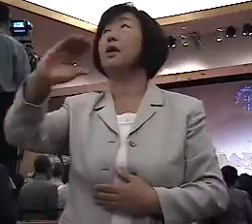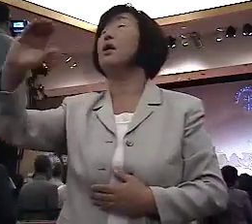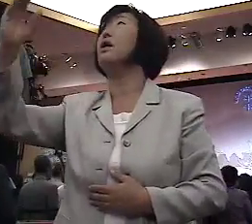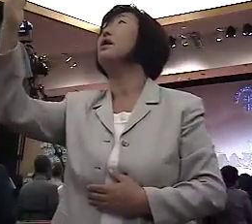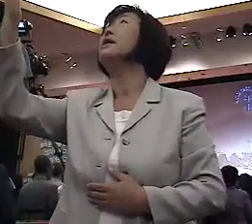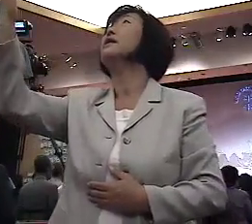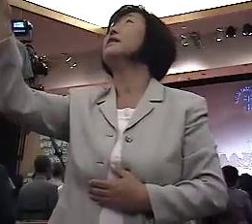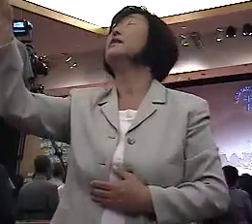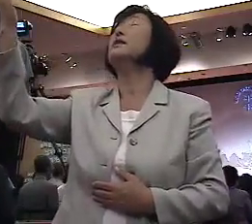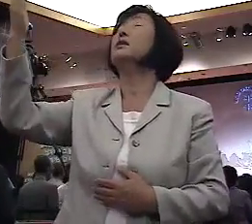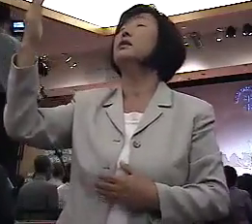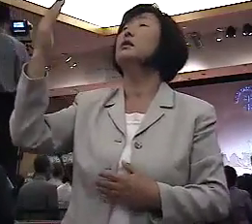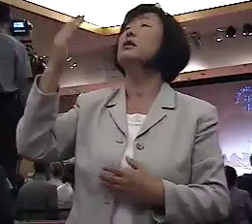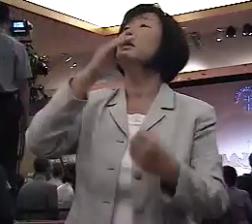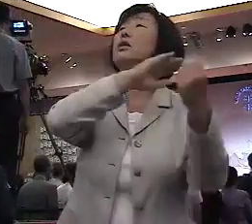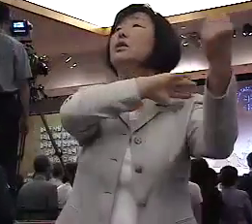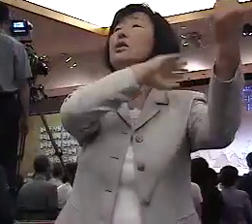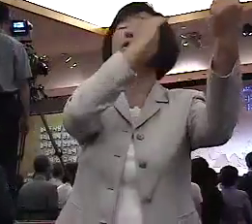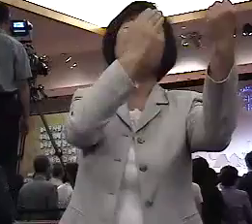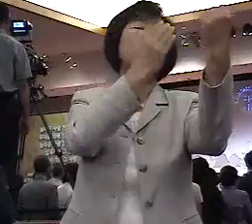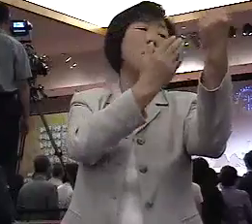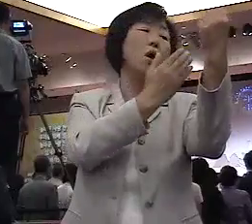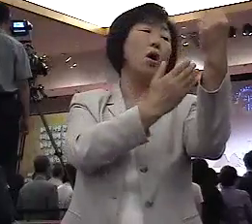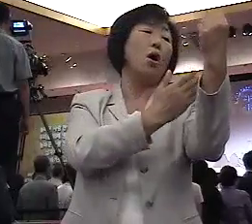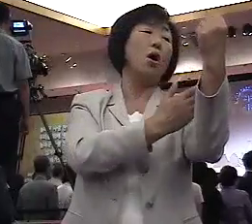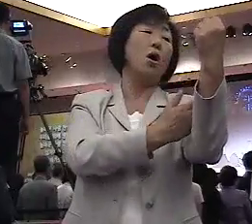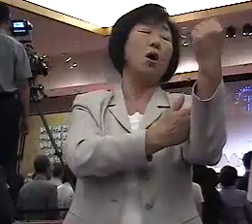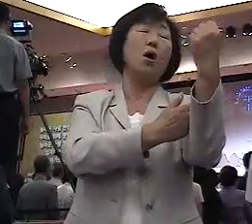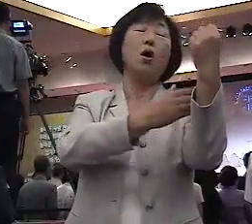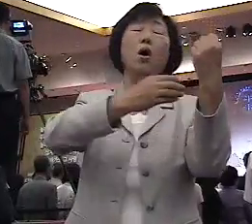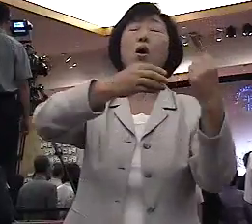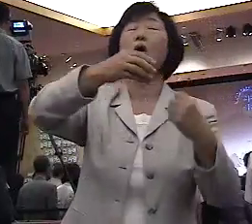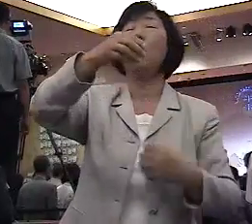십자가의 그 능력,